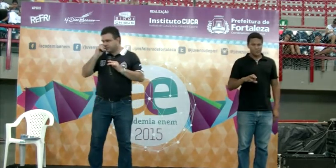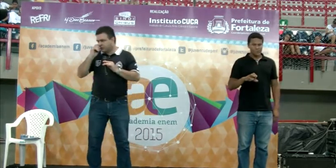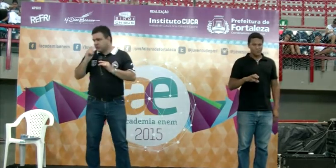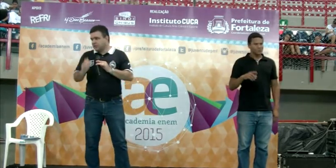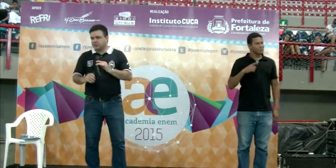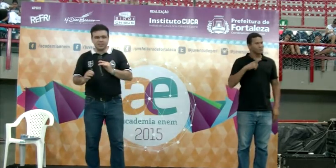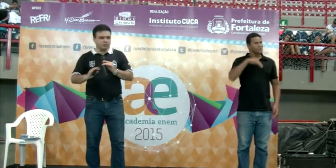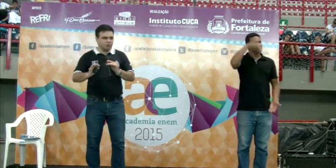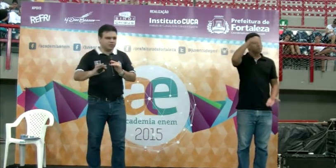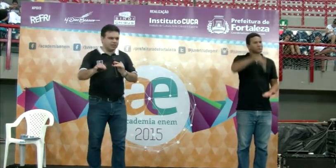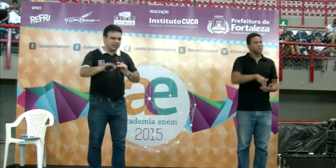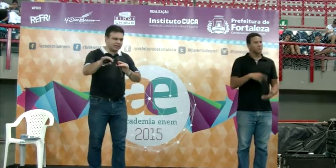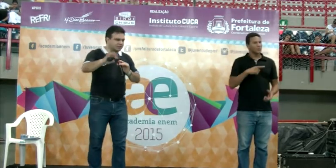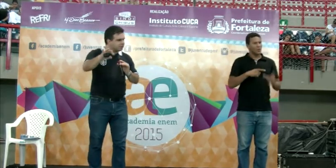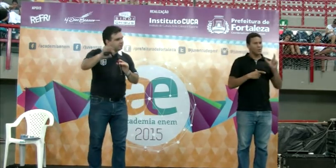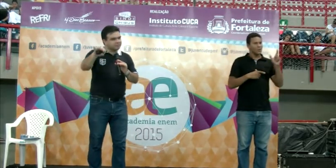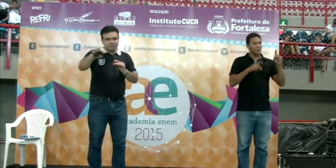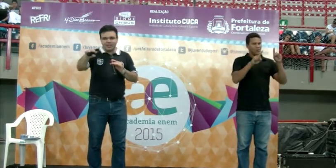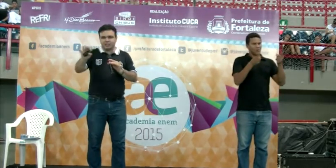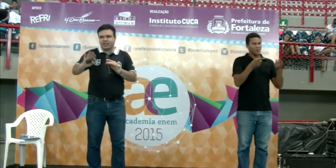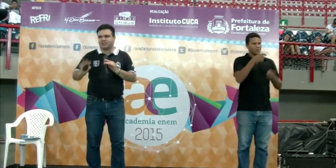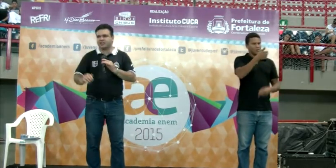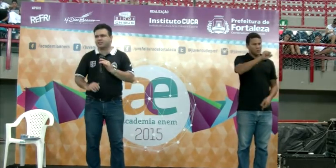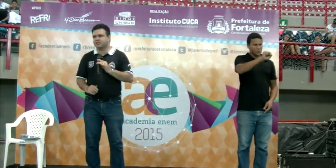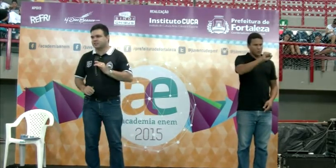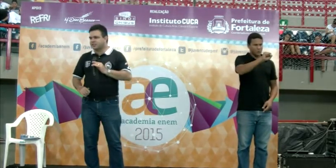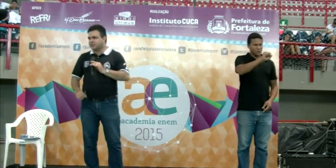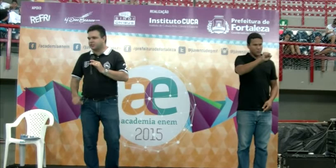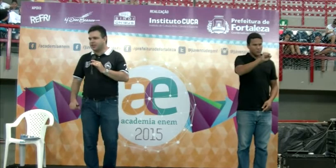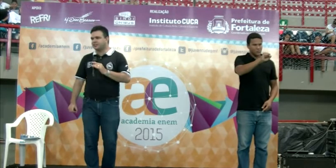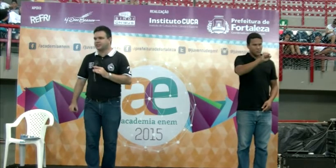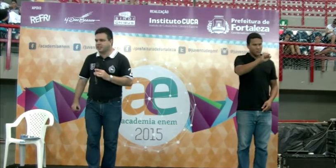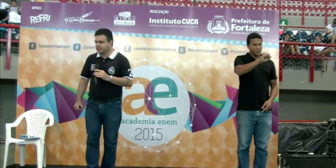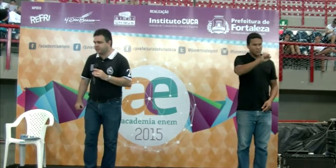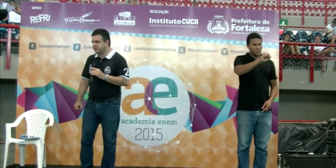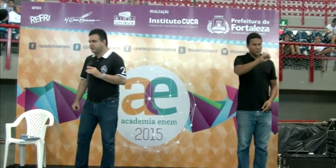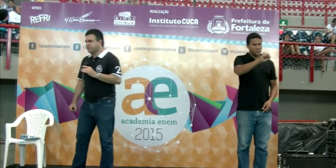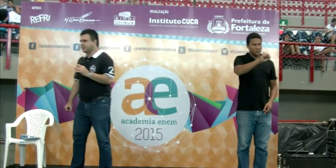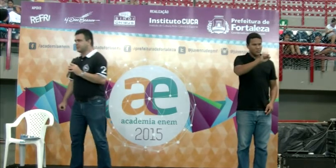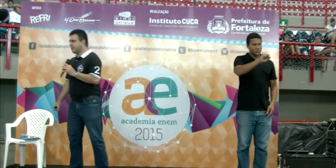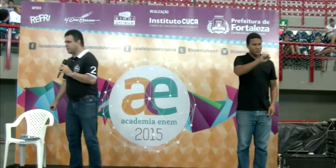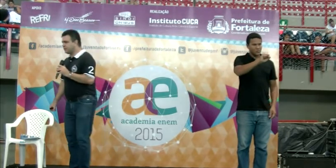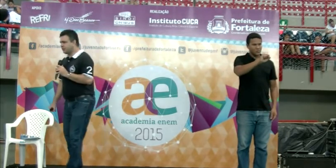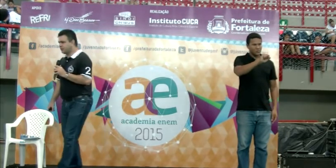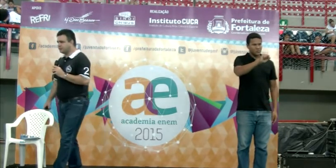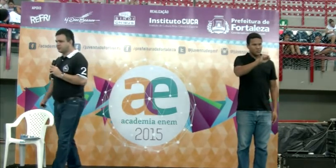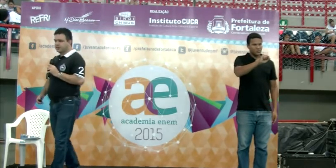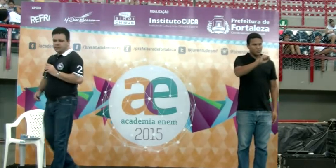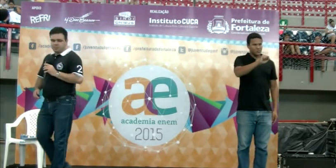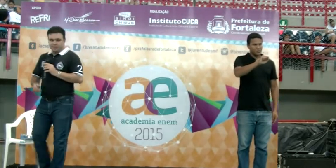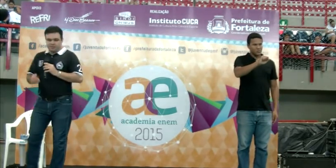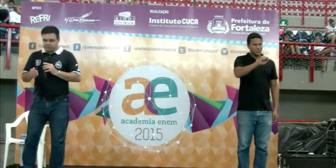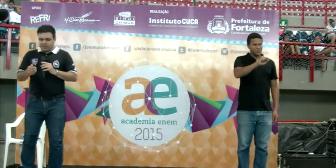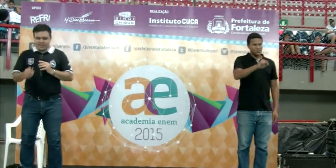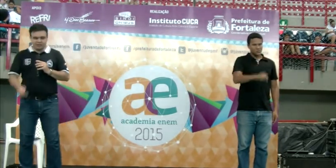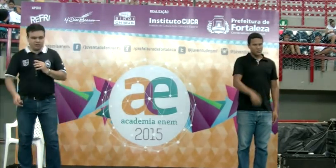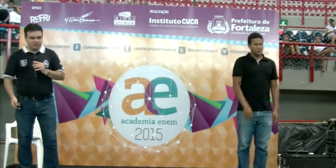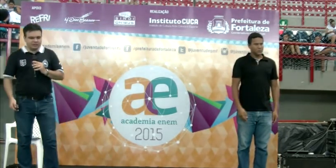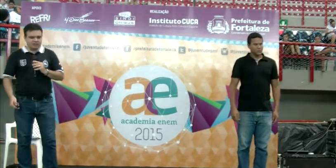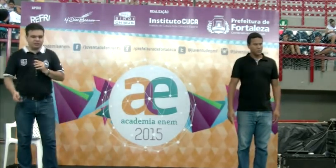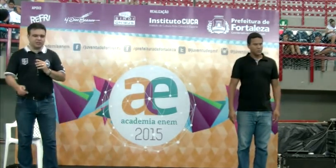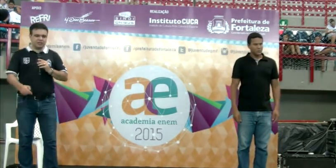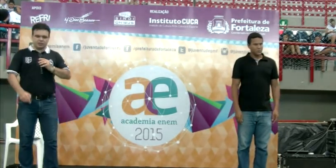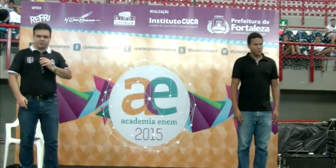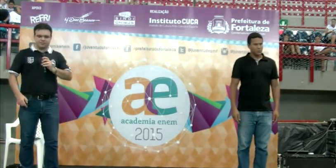chata. Sem dúvida, era a questão mais chata dessas 10 que tem aí de sala pra gente. E